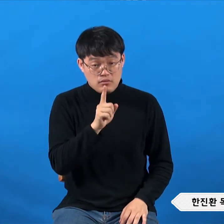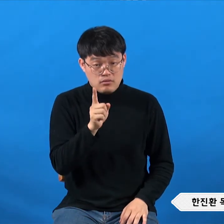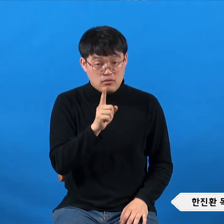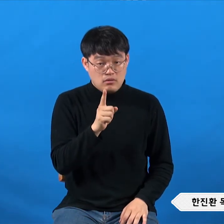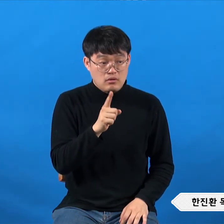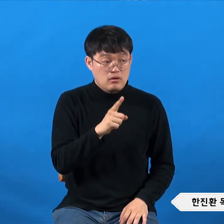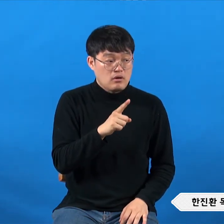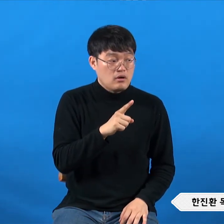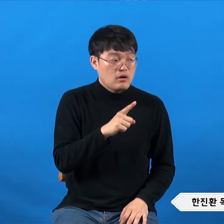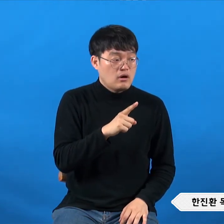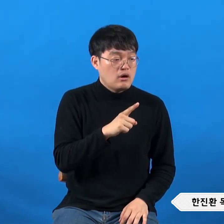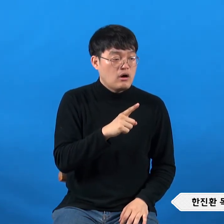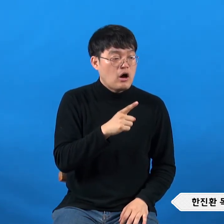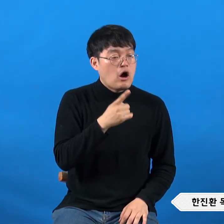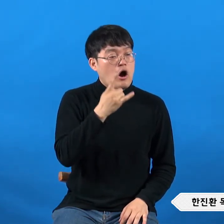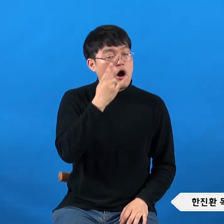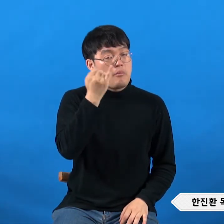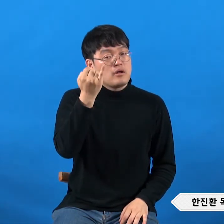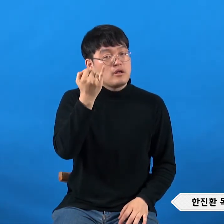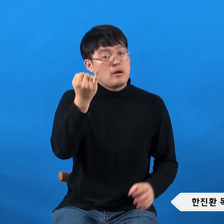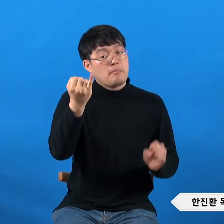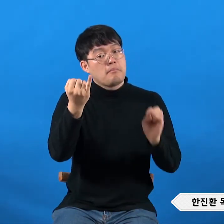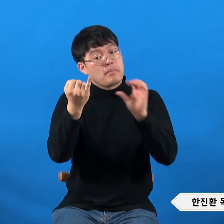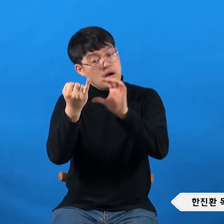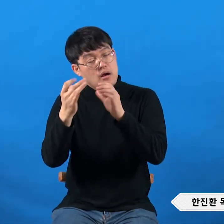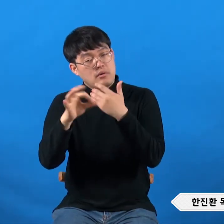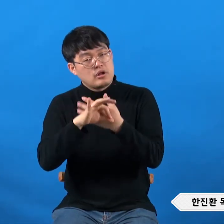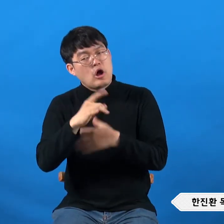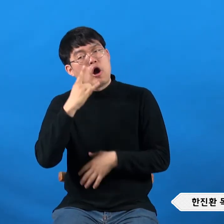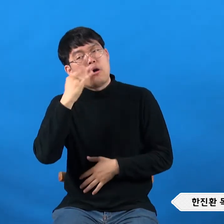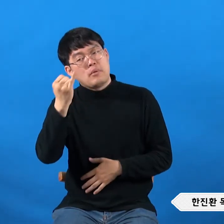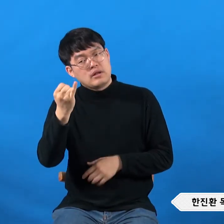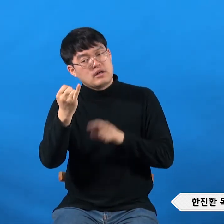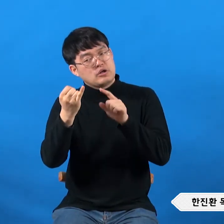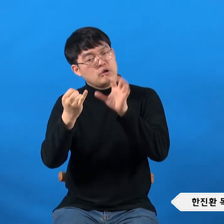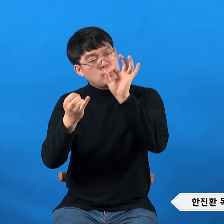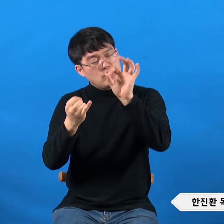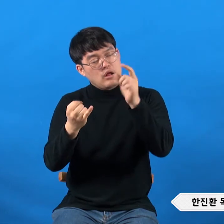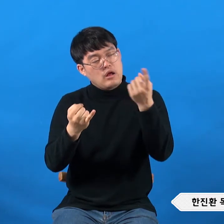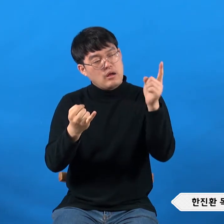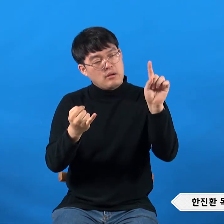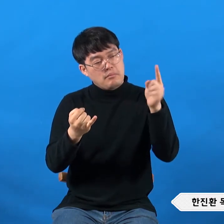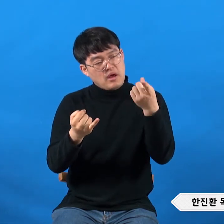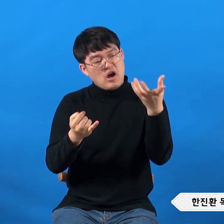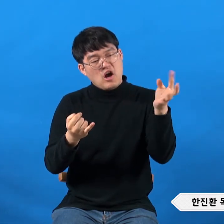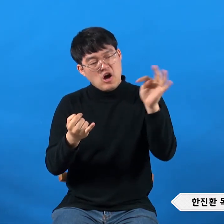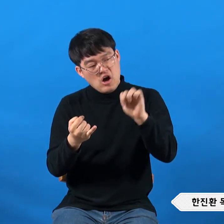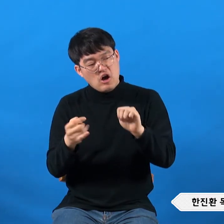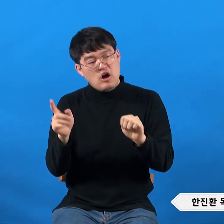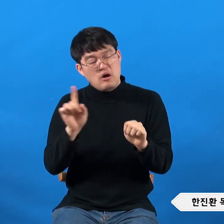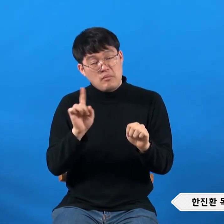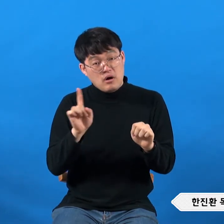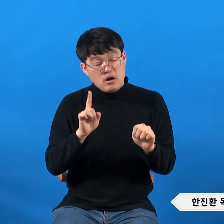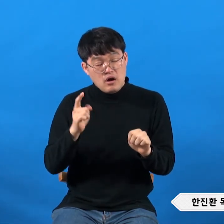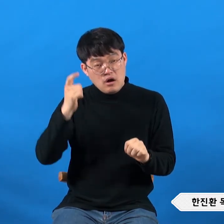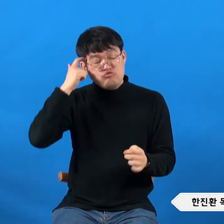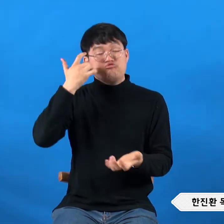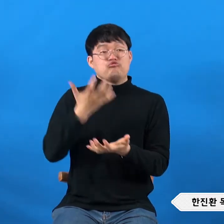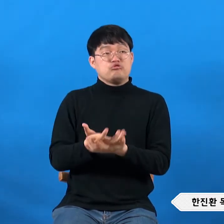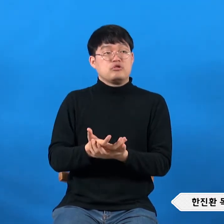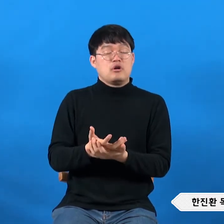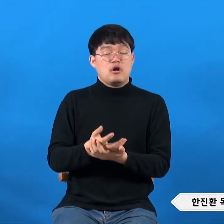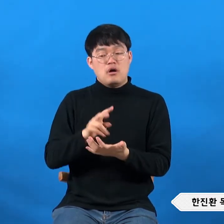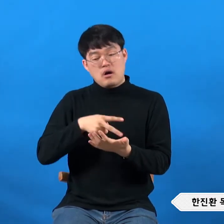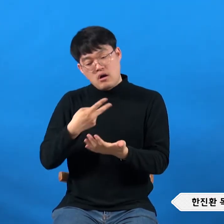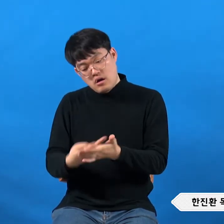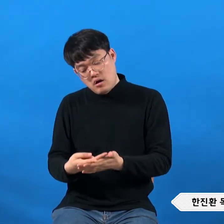생겼습니다. 이걸 어머니에게 얘기를 하면 노인이 감당을 못할 텐데, 혹시 무슨 막 엄청난 쇼크라도